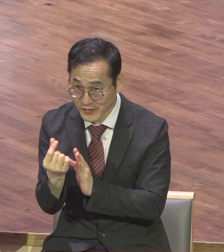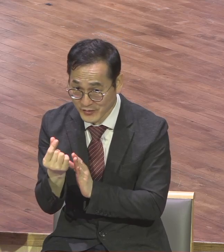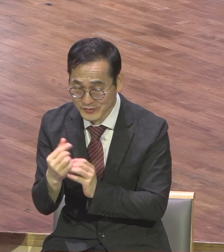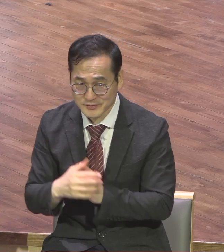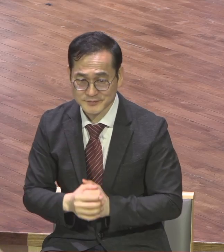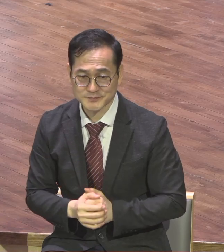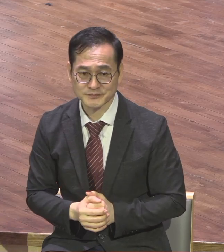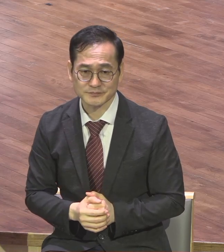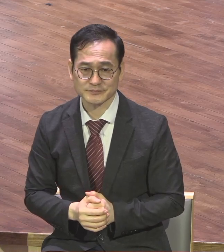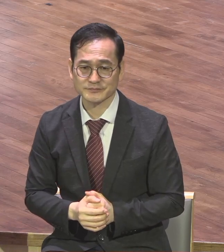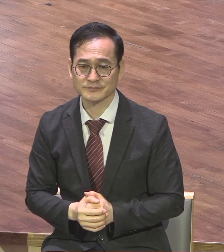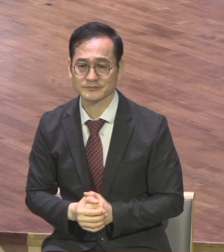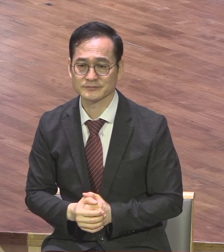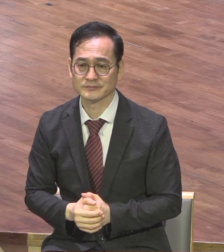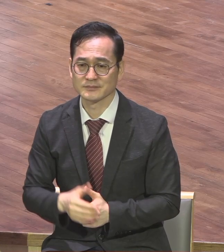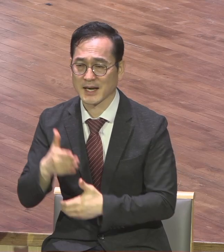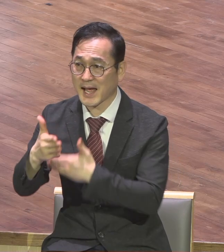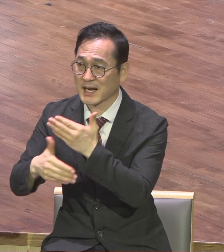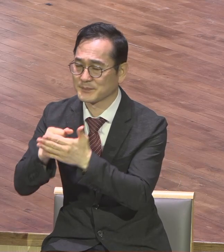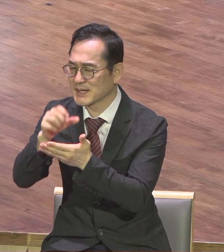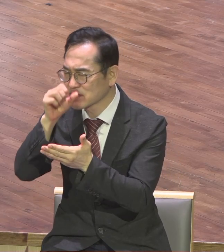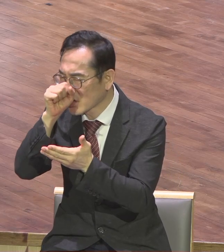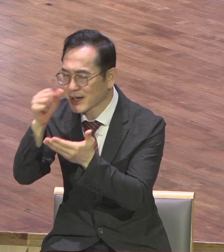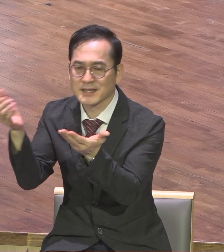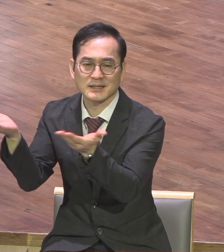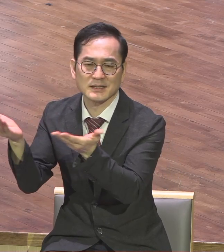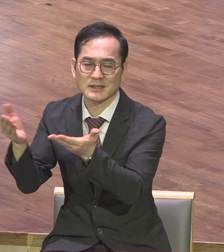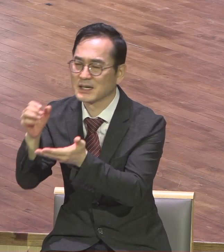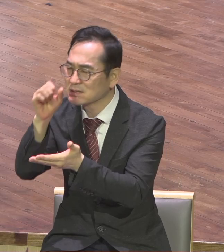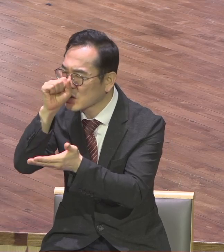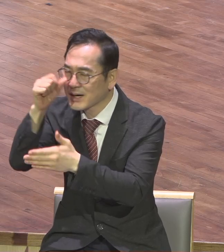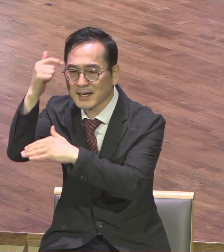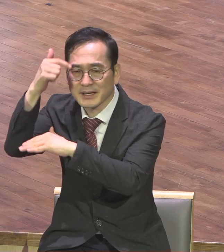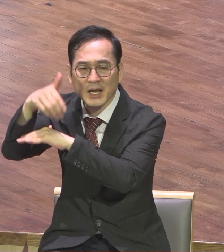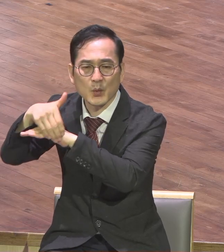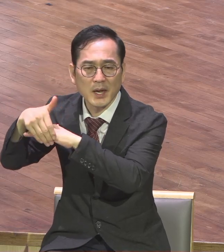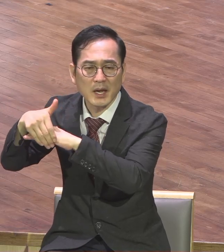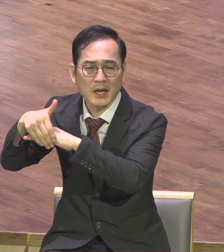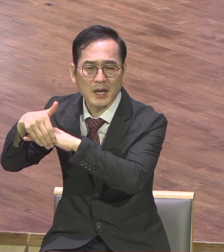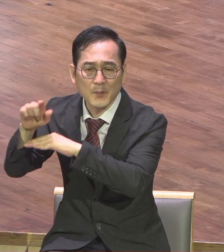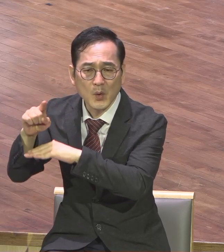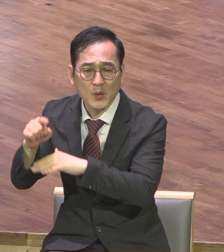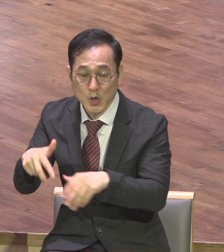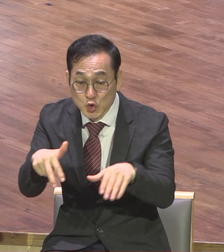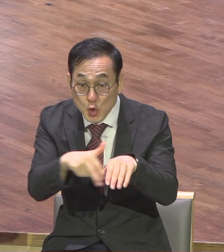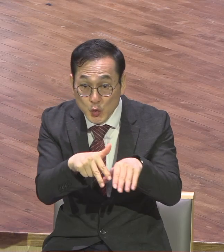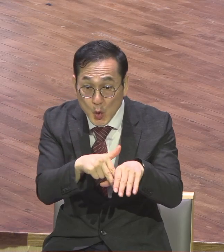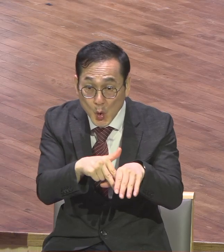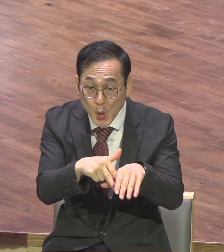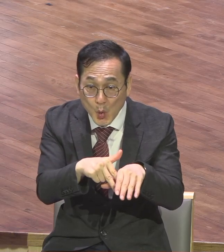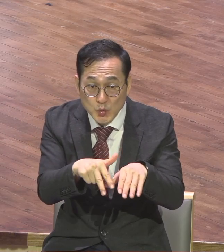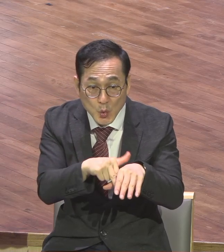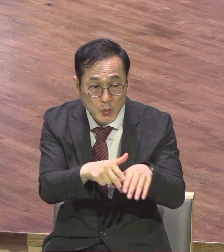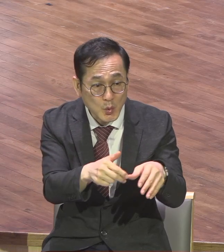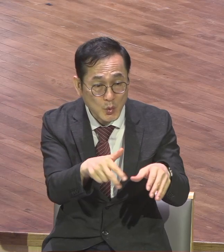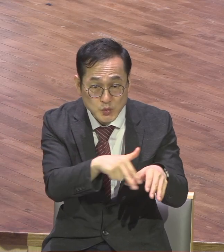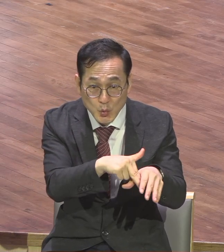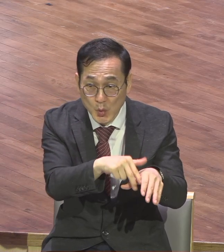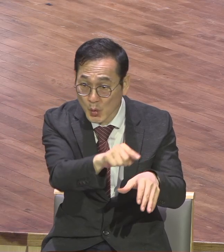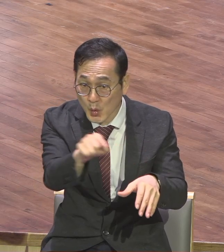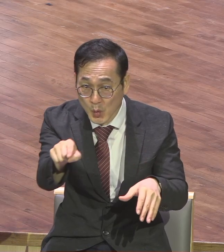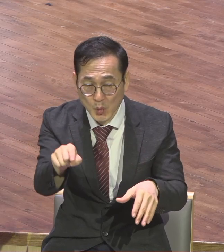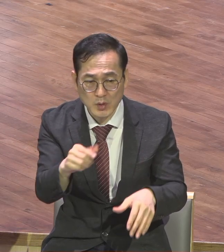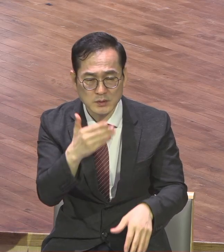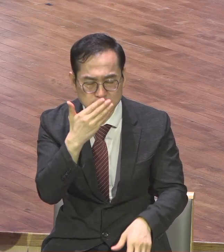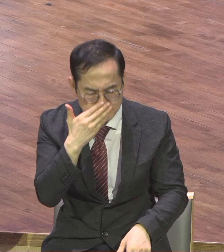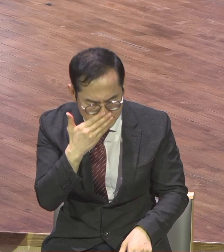하나님의 선한 일, 선한 일이 뭐예요? 모든 종교는 선한 일이 구제 쪽이에요. 착한